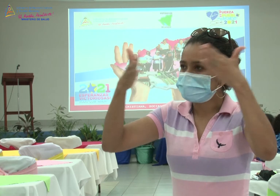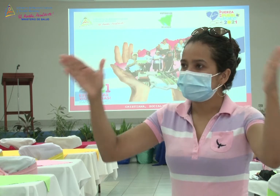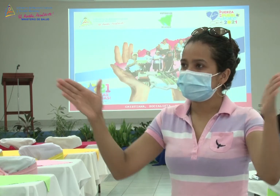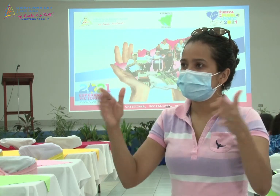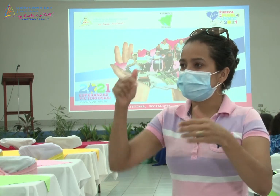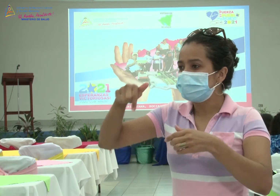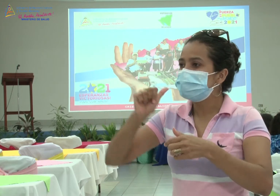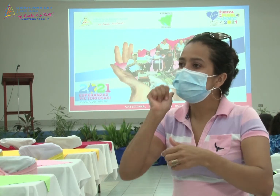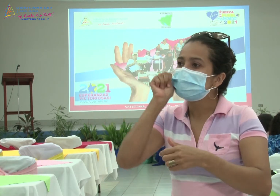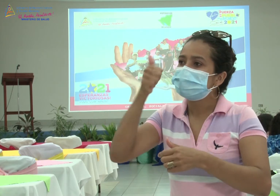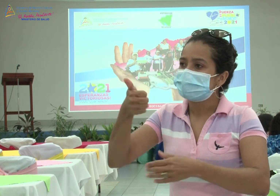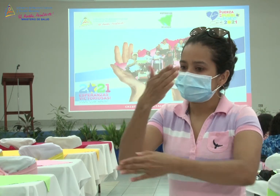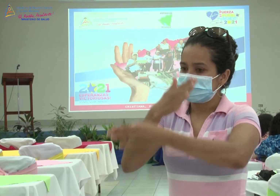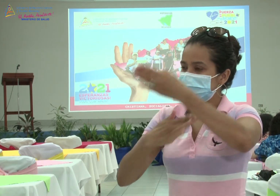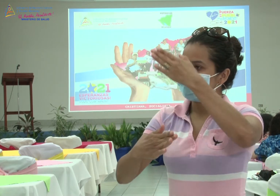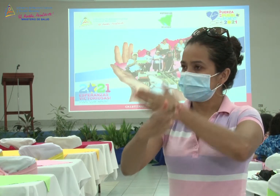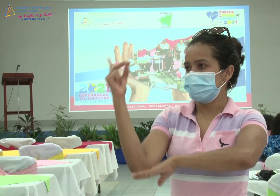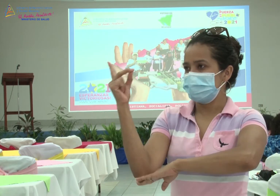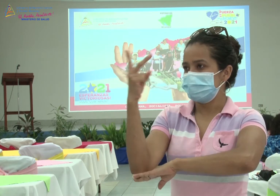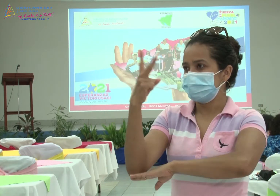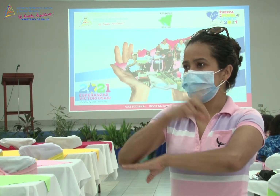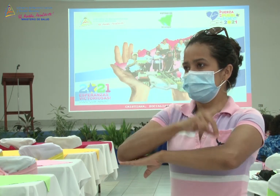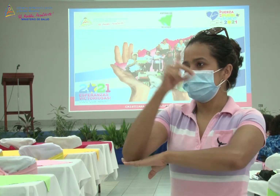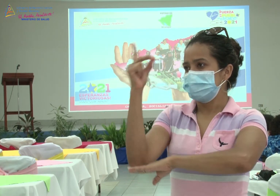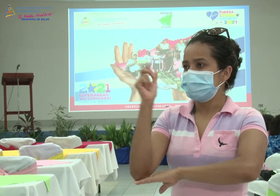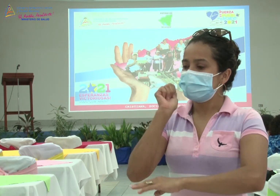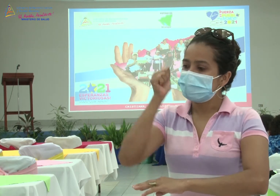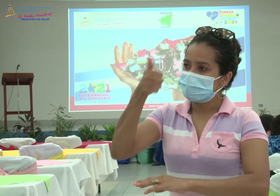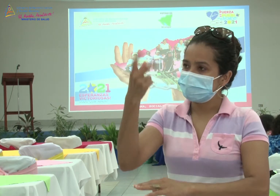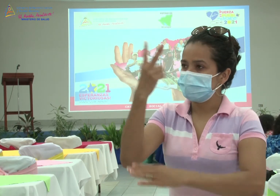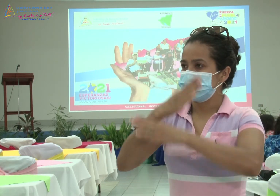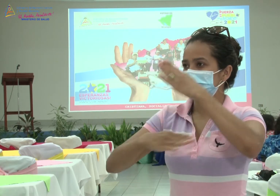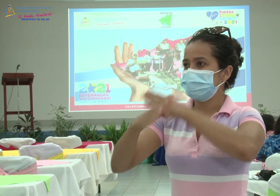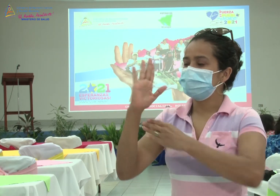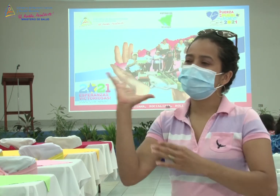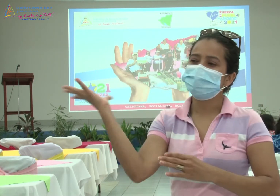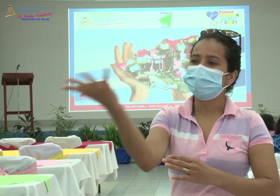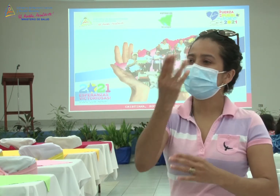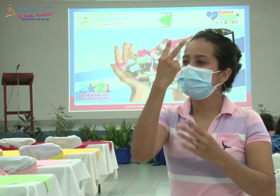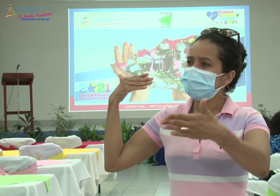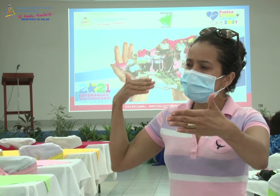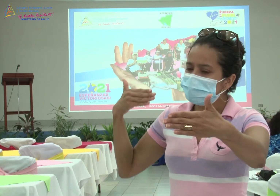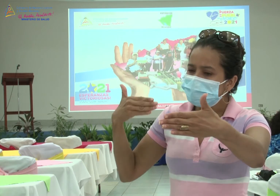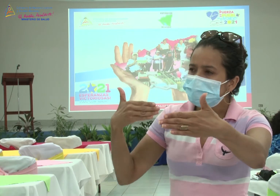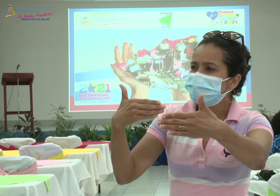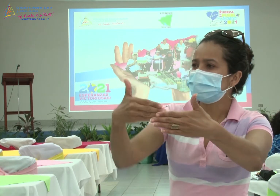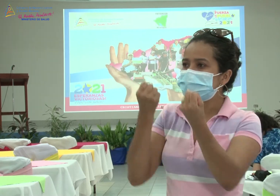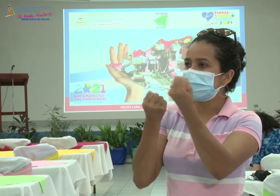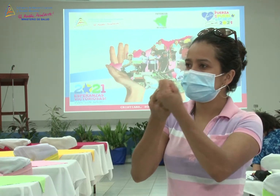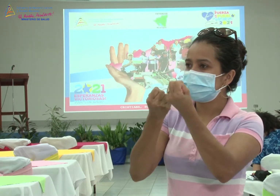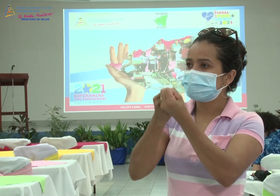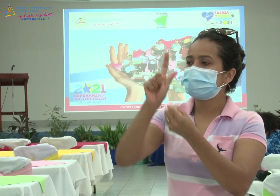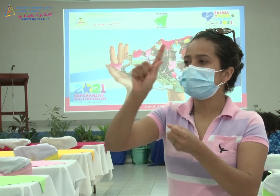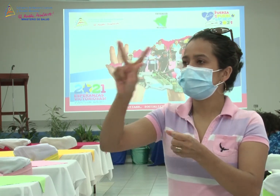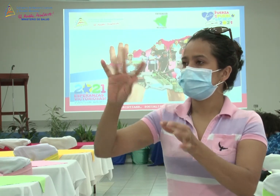importantísimas, porque está abriendo paso a muchos jóvenes que día a día vamos aprendiendo. Desde el 2007, y el gobierno ha estado